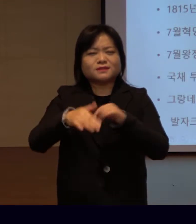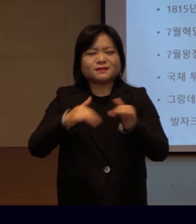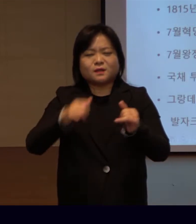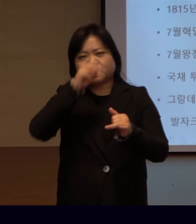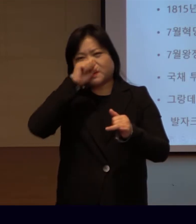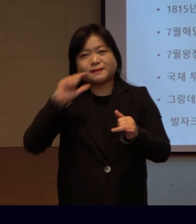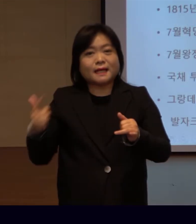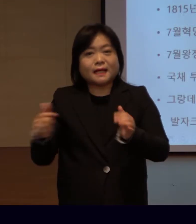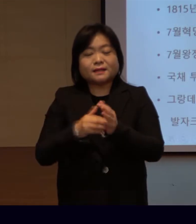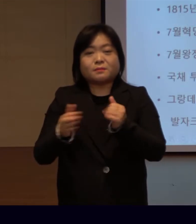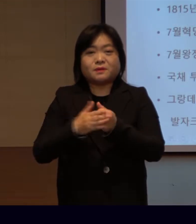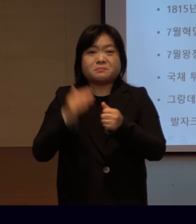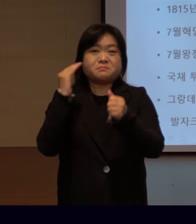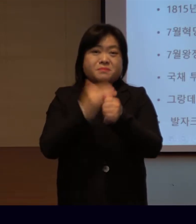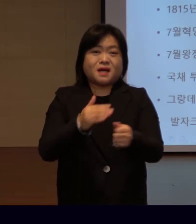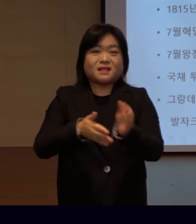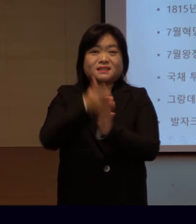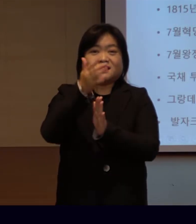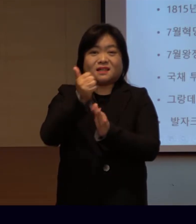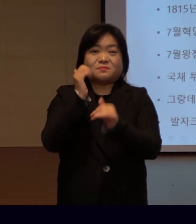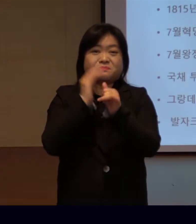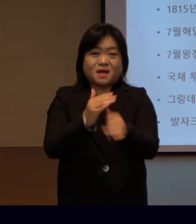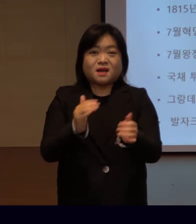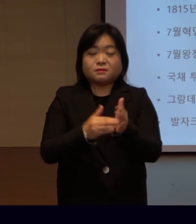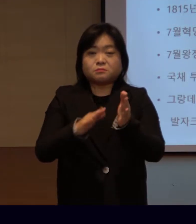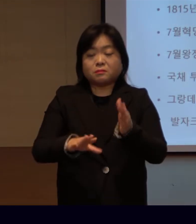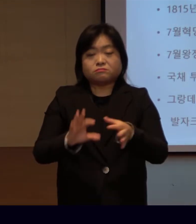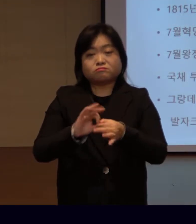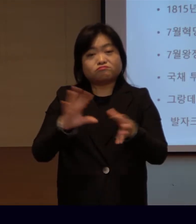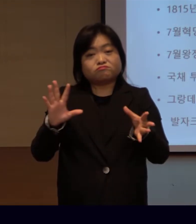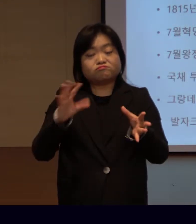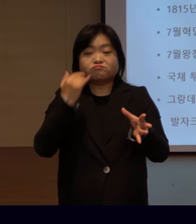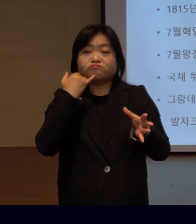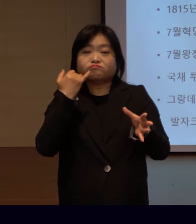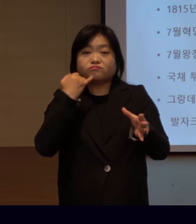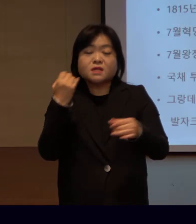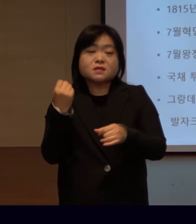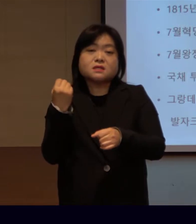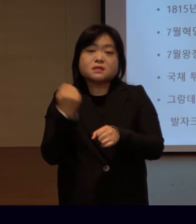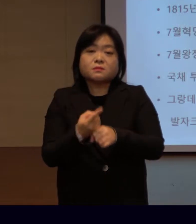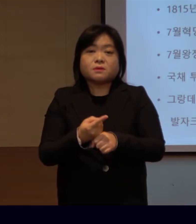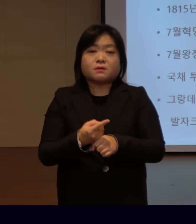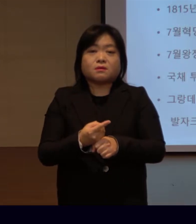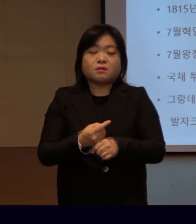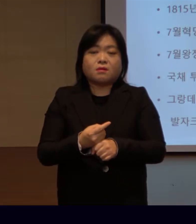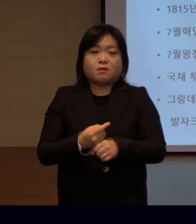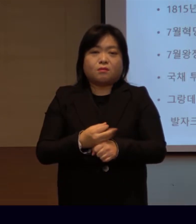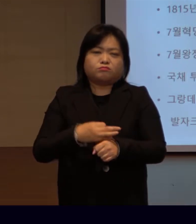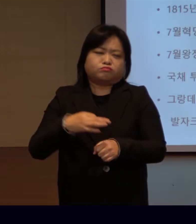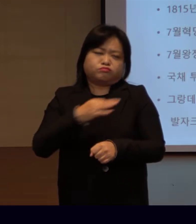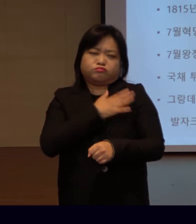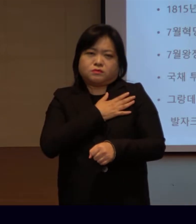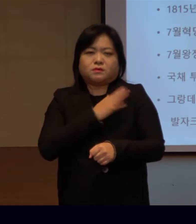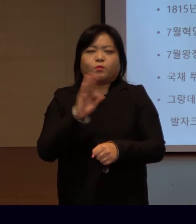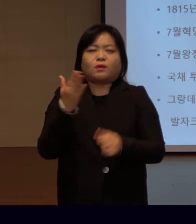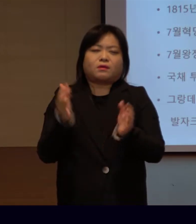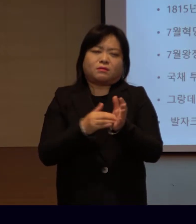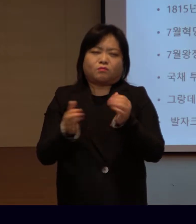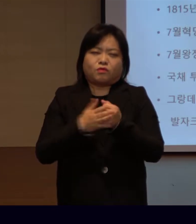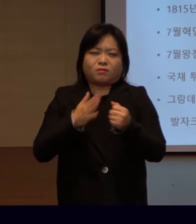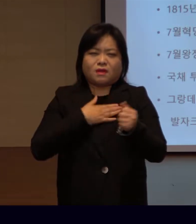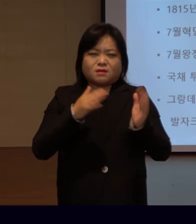그래서 이 사람은 쫓겨나요, 시장에서. 그렇지만 상관없습니다. 왜? 이미 자기는 자기 집 앞으로 길을 쫙 낸 후에요.